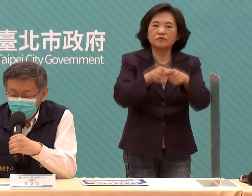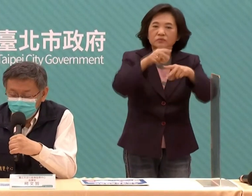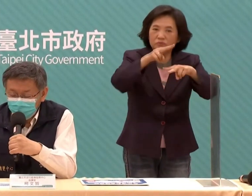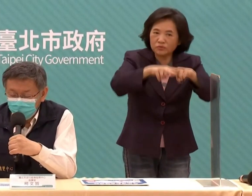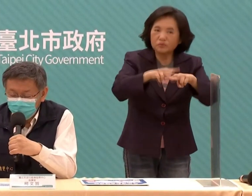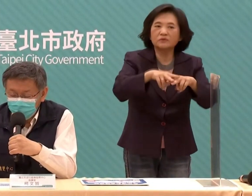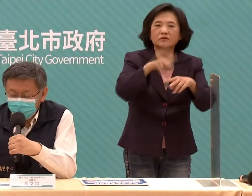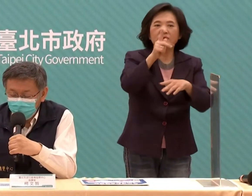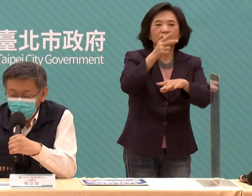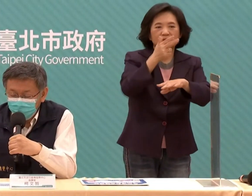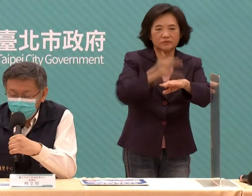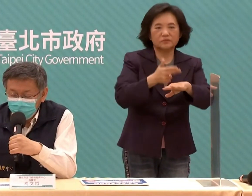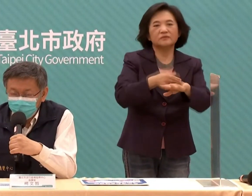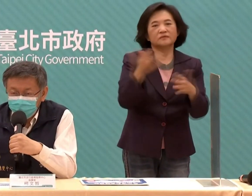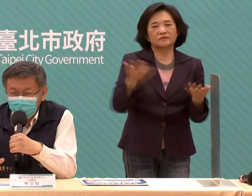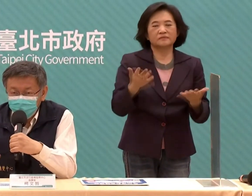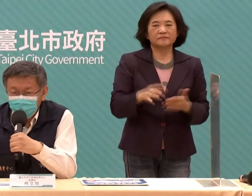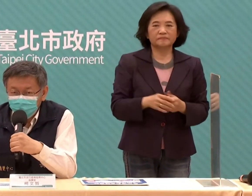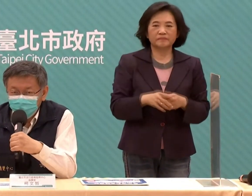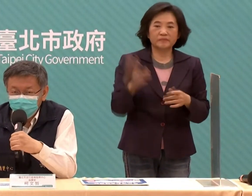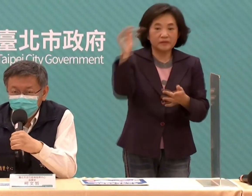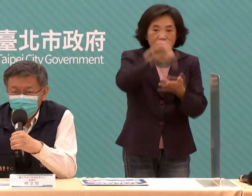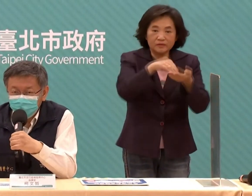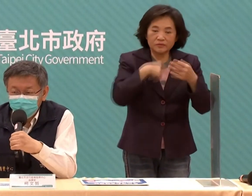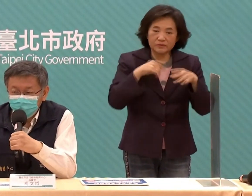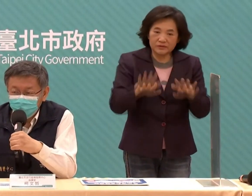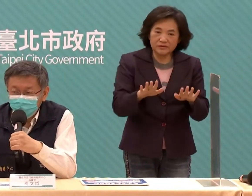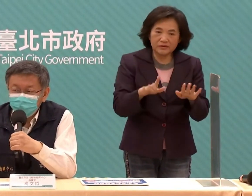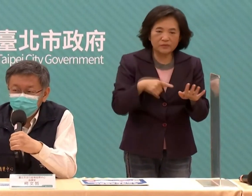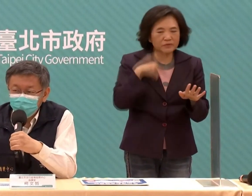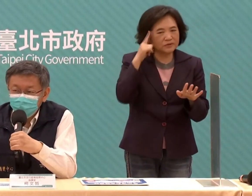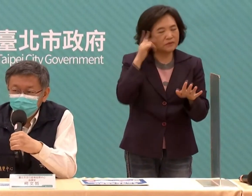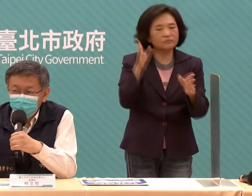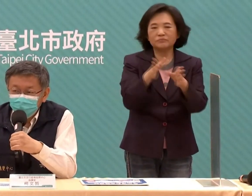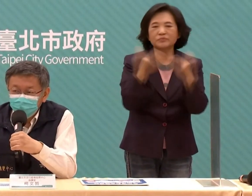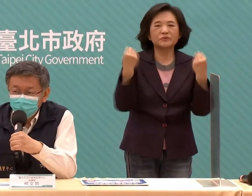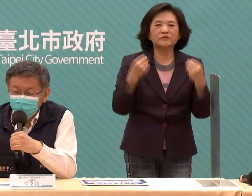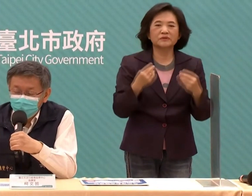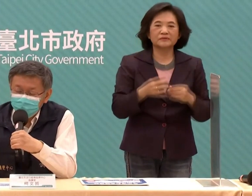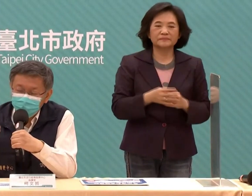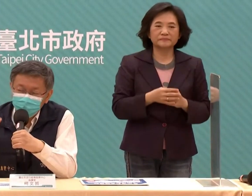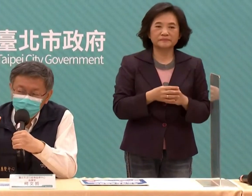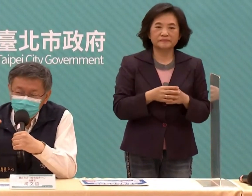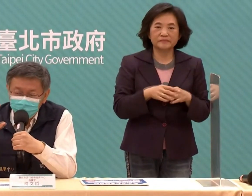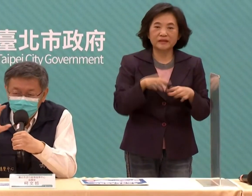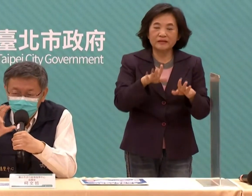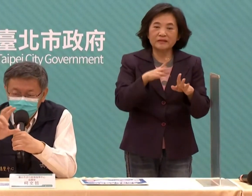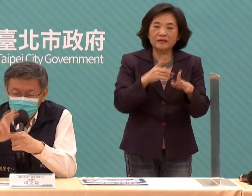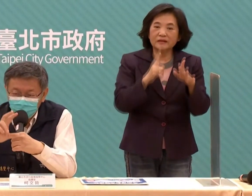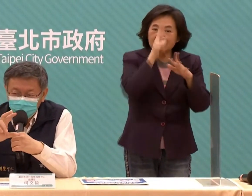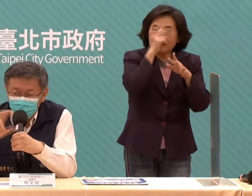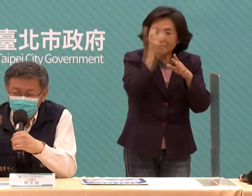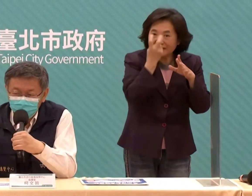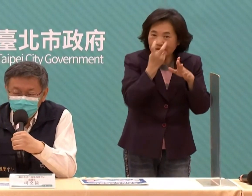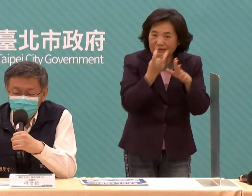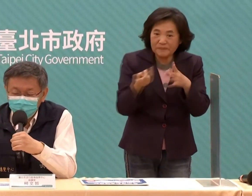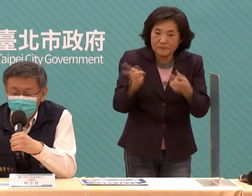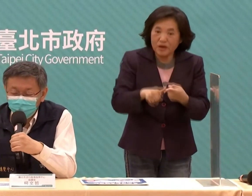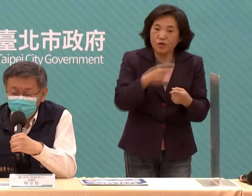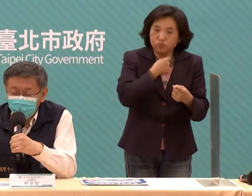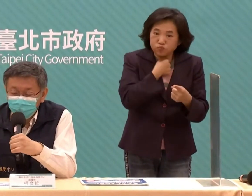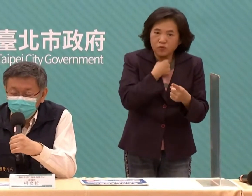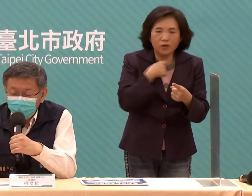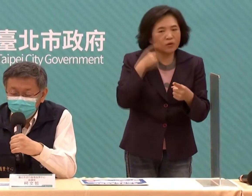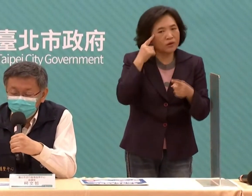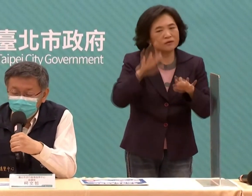学基础的，所以现在是这样。就目前阶段是不需要的。这个还牵涉到哈，你当时的状况和你的战略